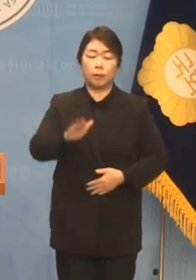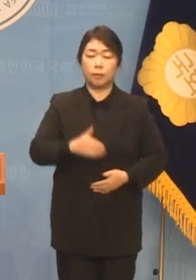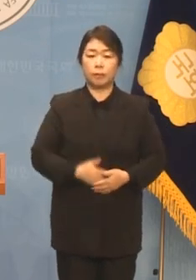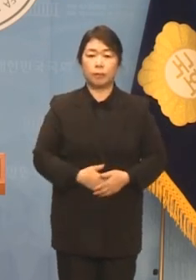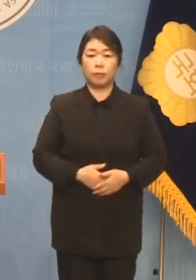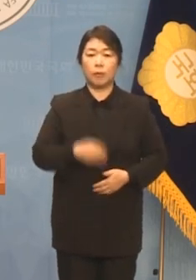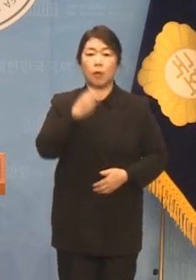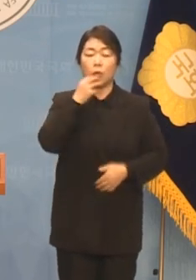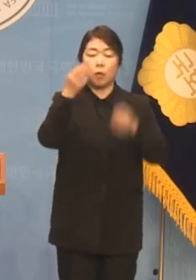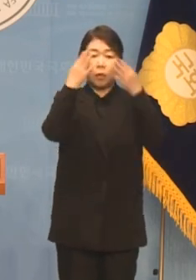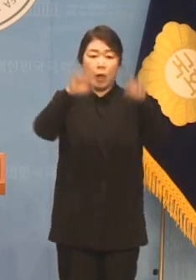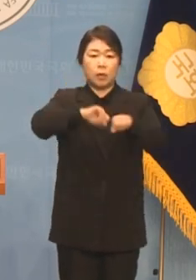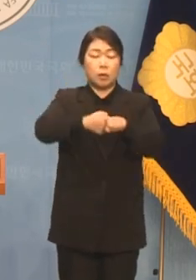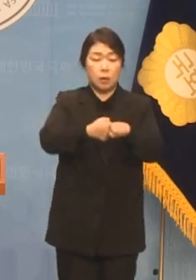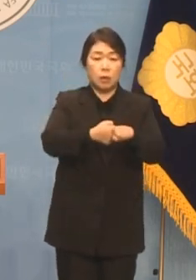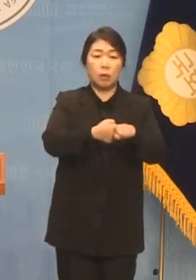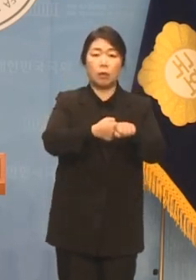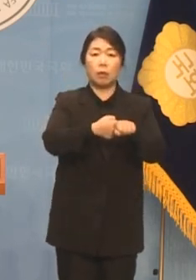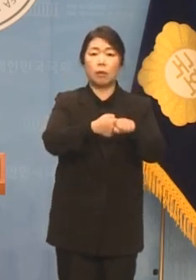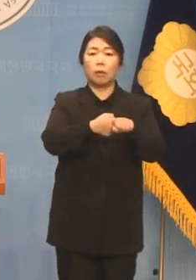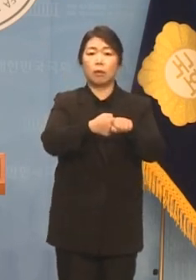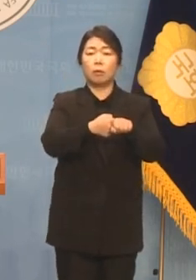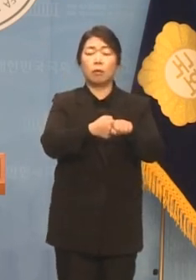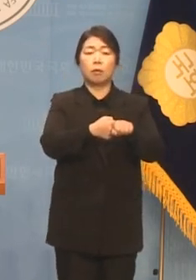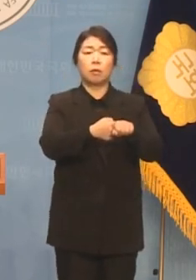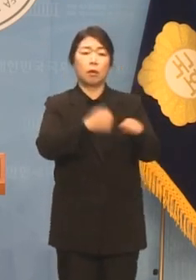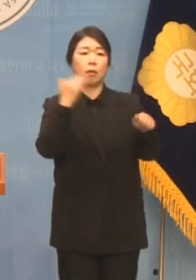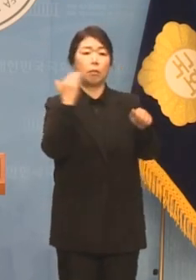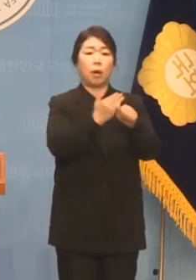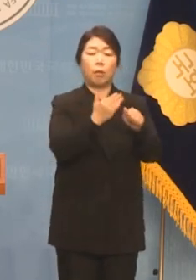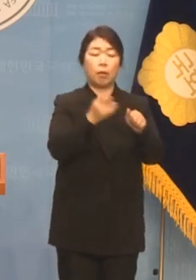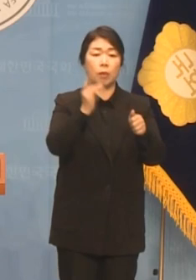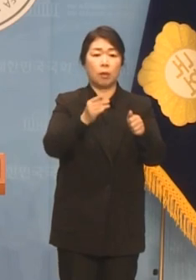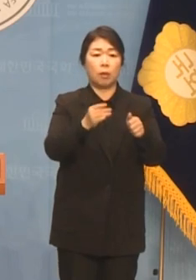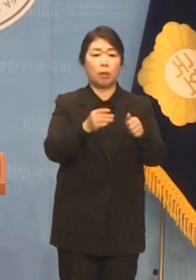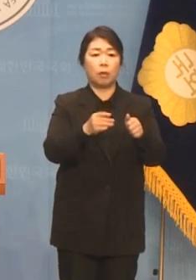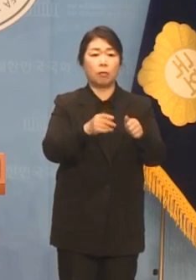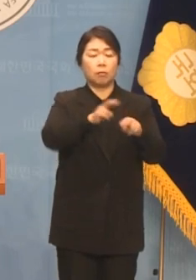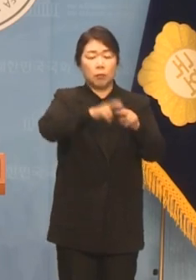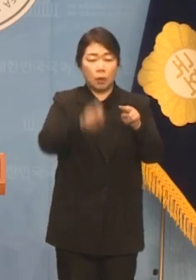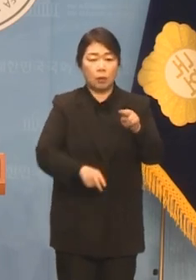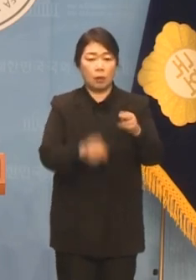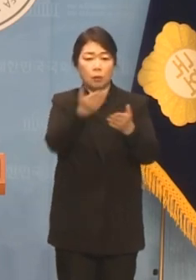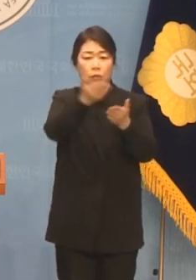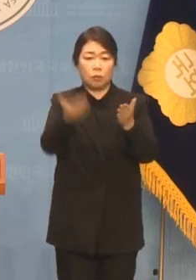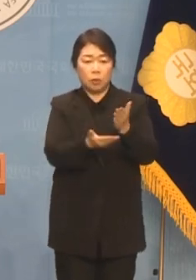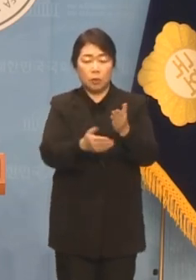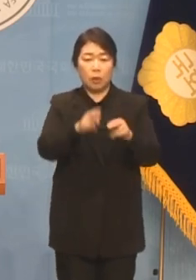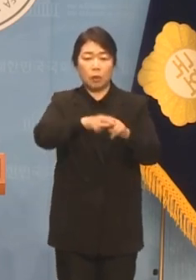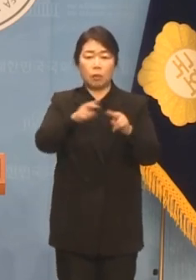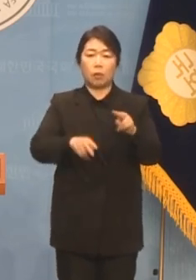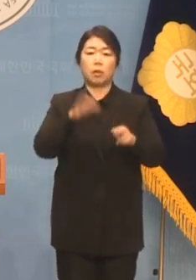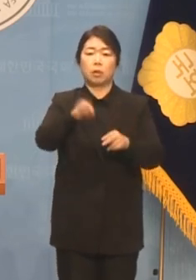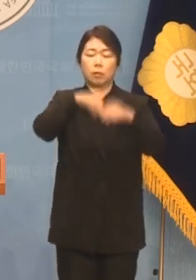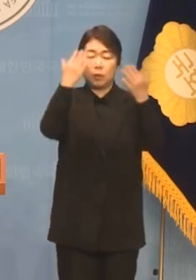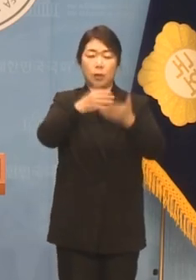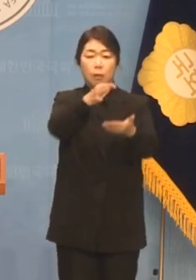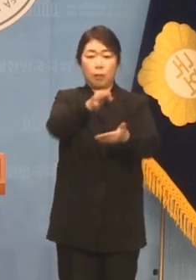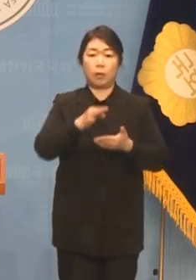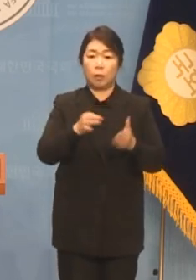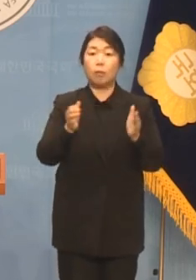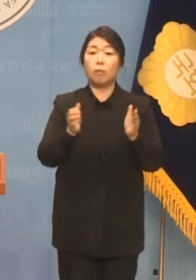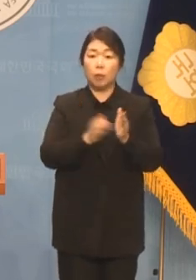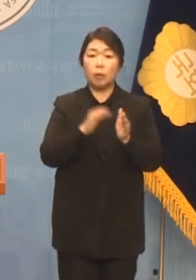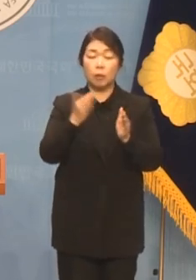서울대의 징계수위가 파면해 해임으로 한 단계 낮아져 퇴직금을 전액 받을 수